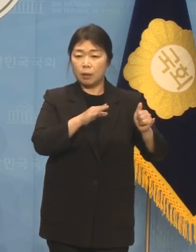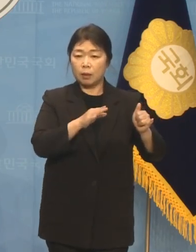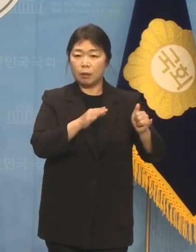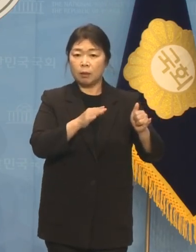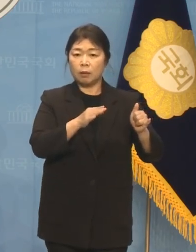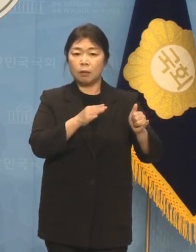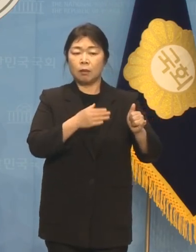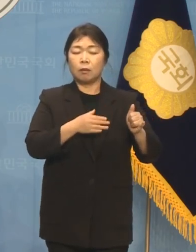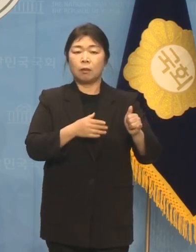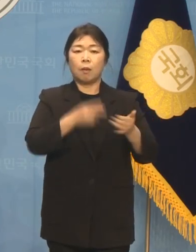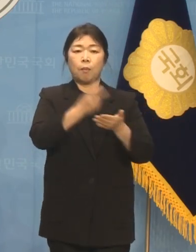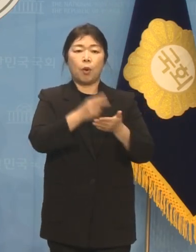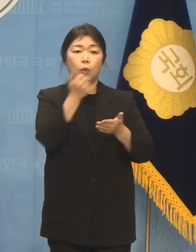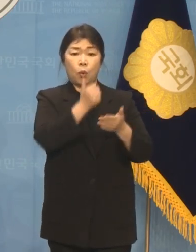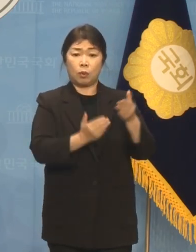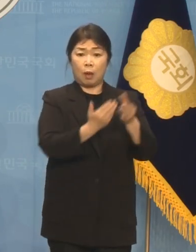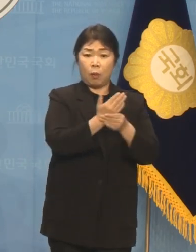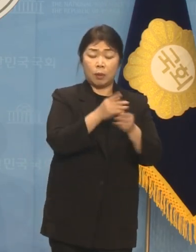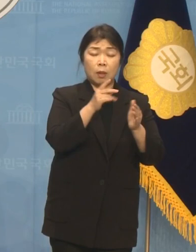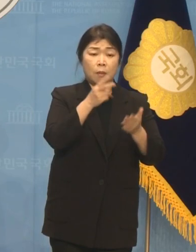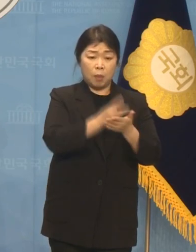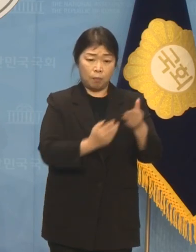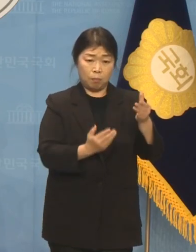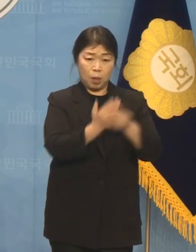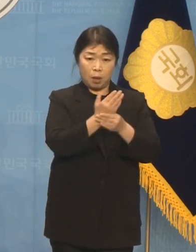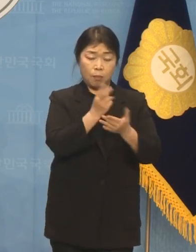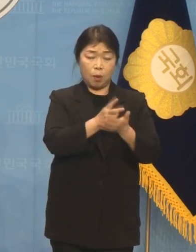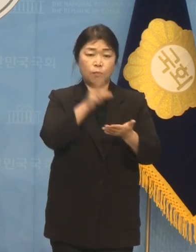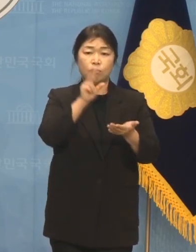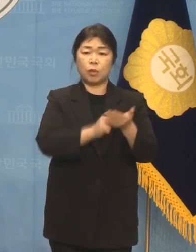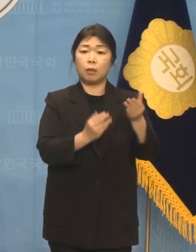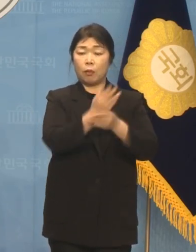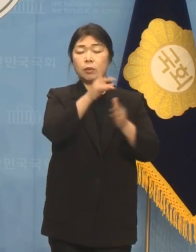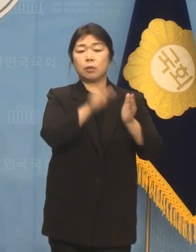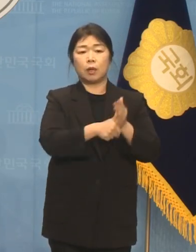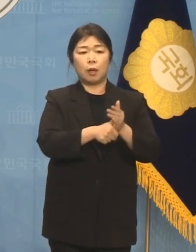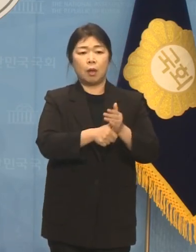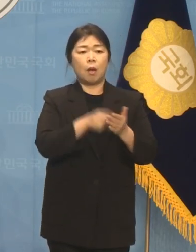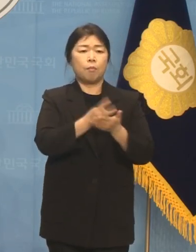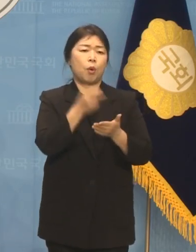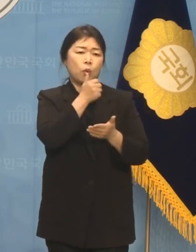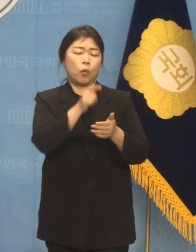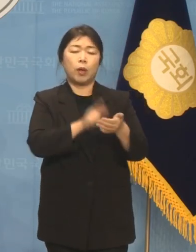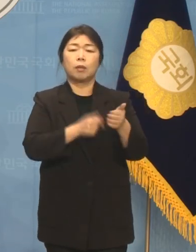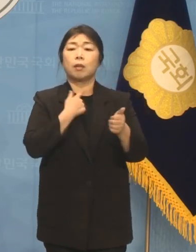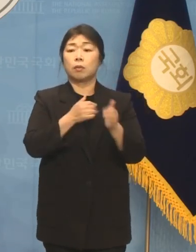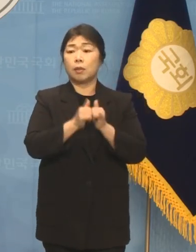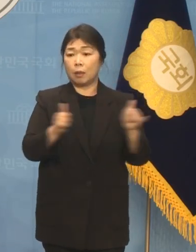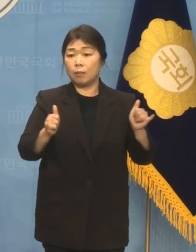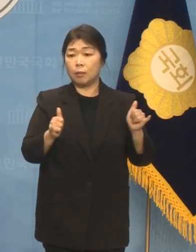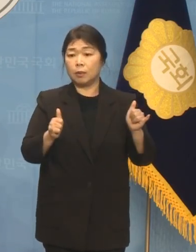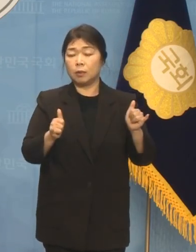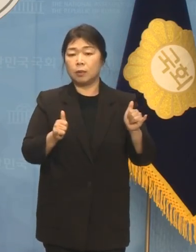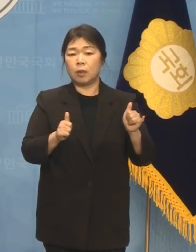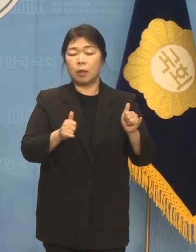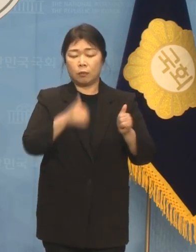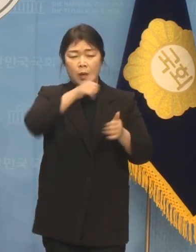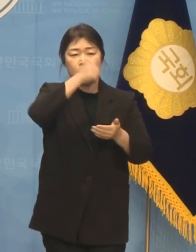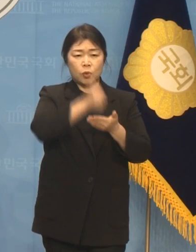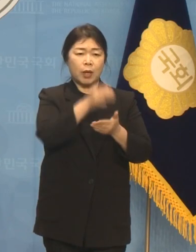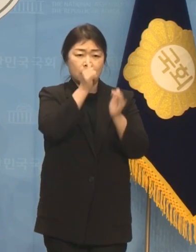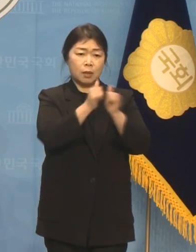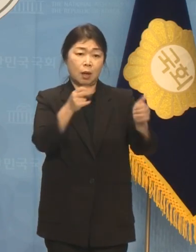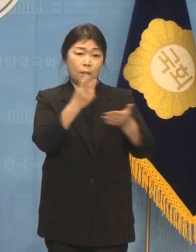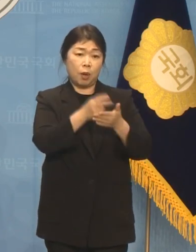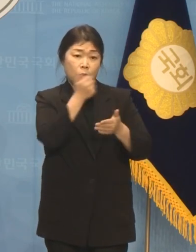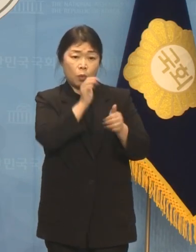변호했던 인물이 어떻게 공천 기준을 통과할 수 있었는지 국민의 눈높이에 맞는 후보인지 책임